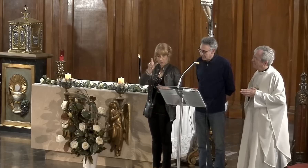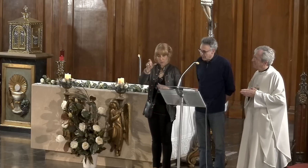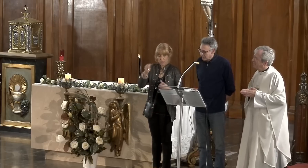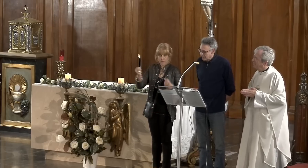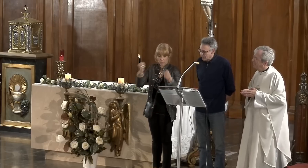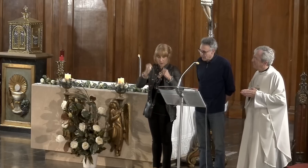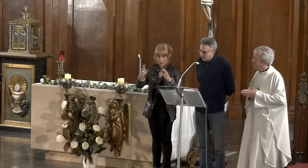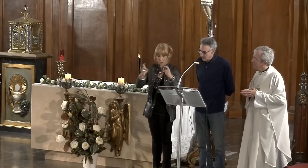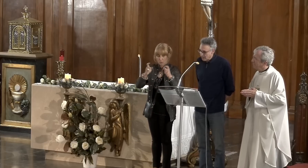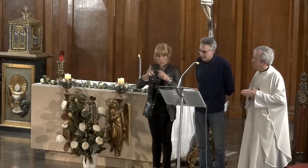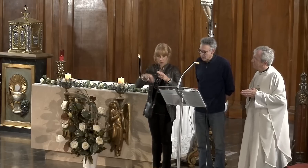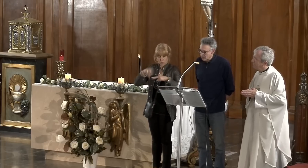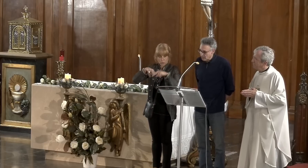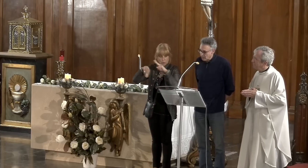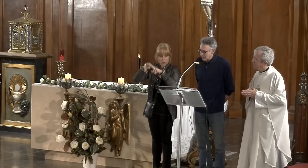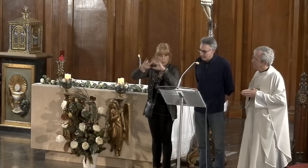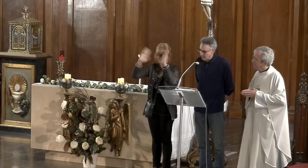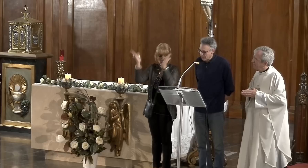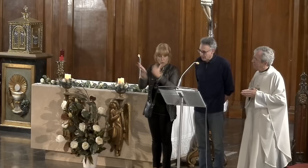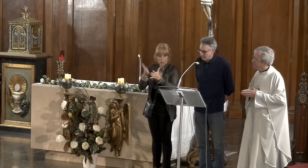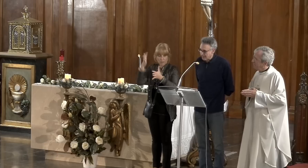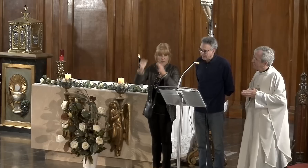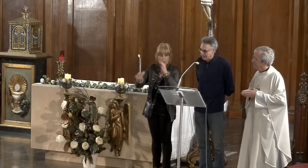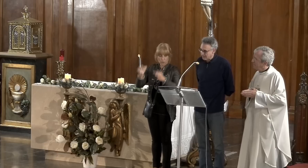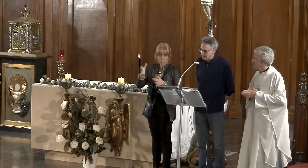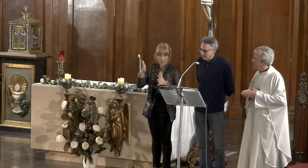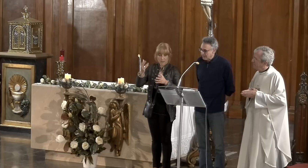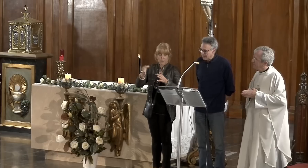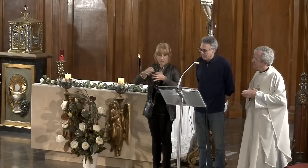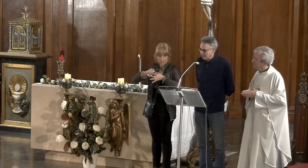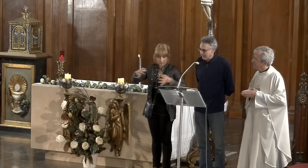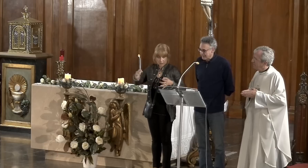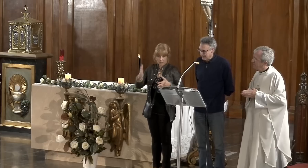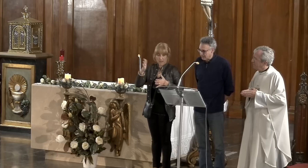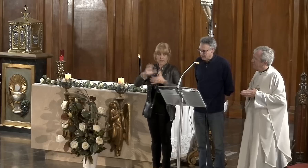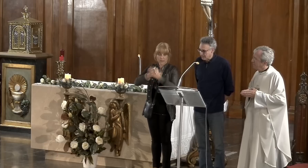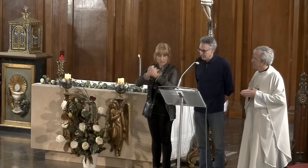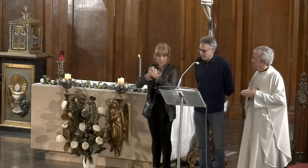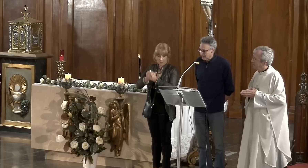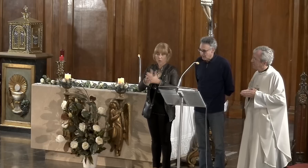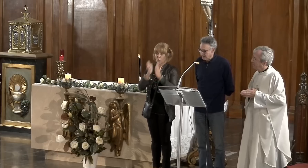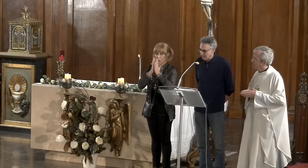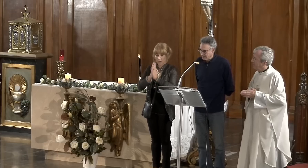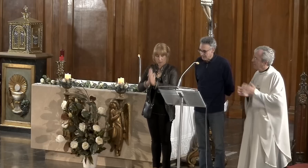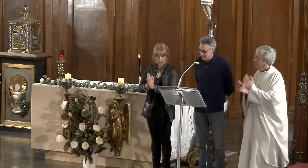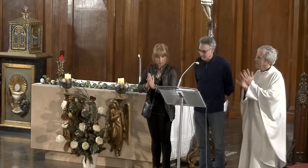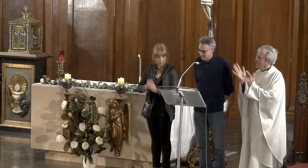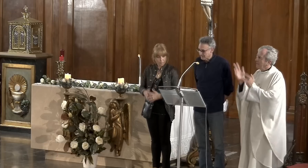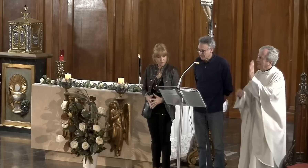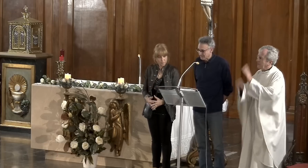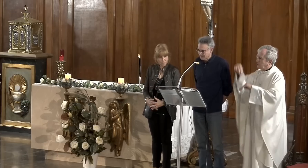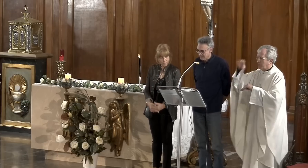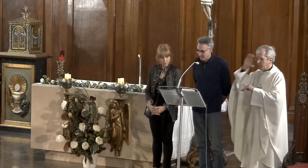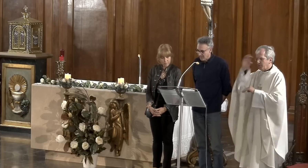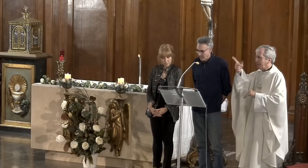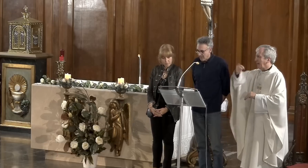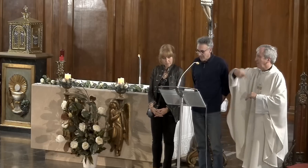se esfuerzan por construir un mundo más justo más Digno y más fraterno oremos Jesús resucitado